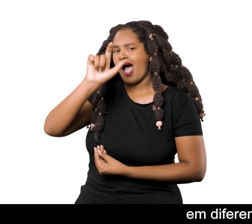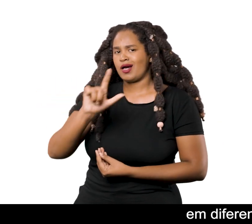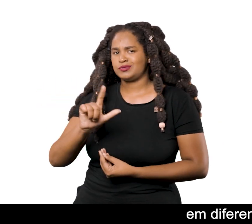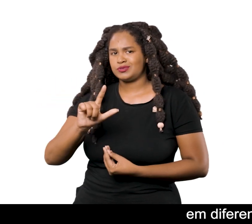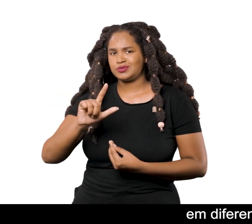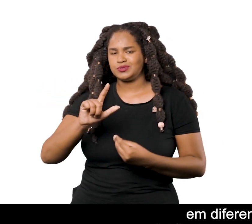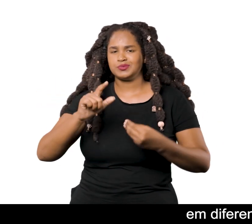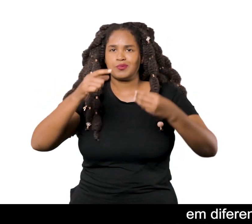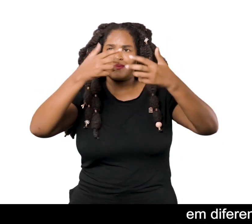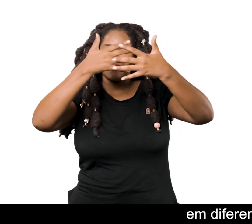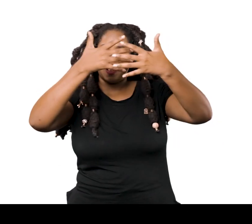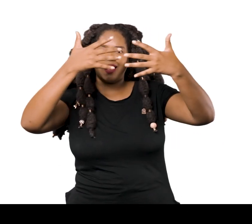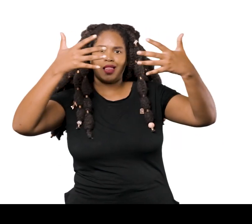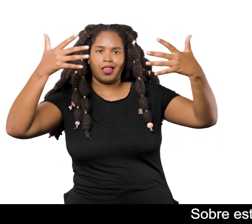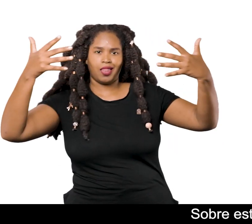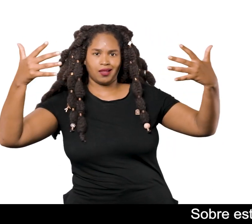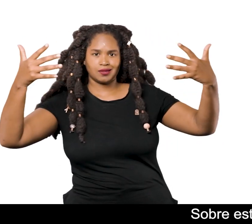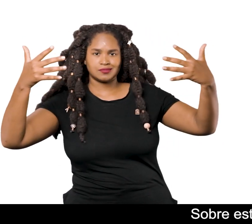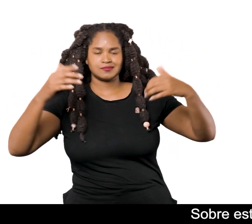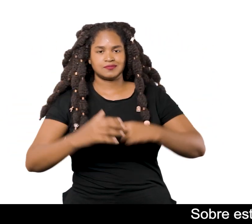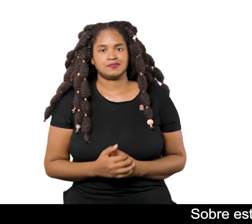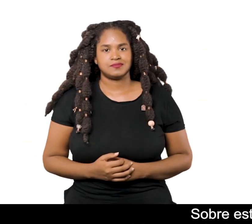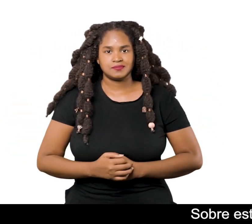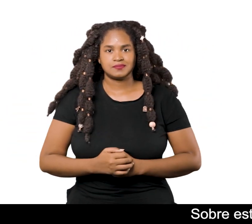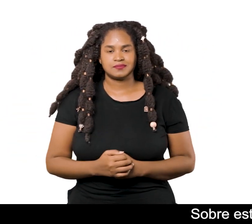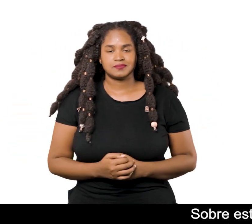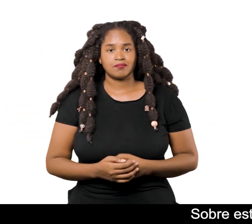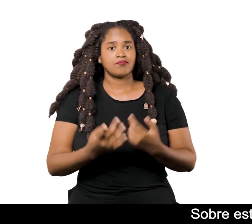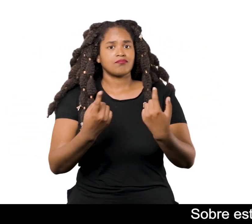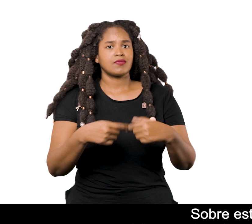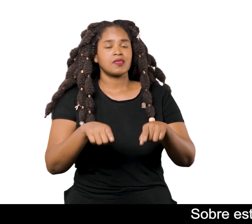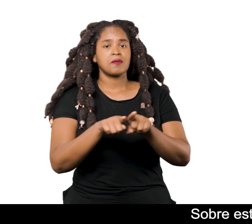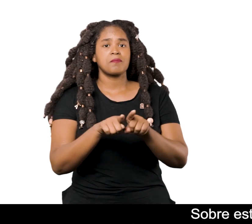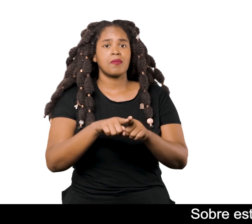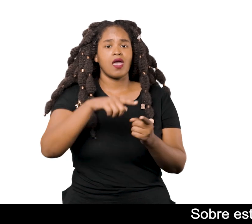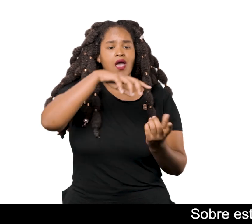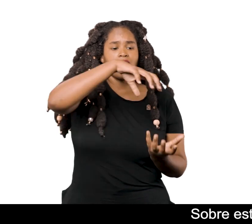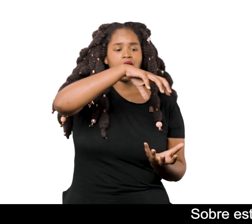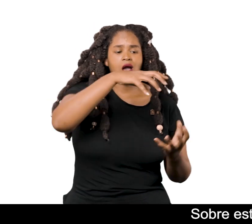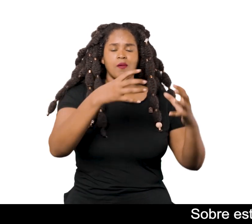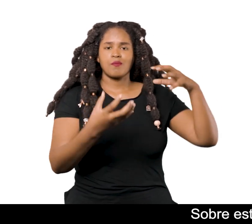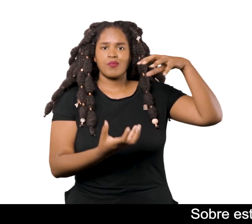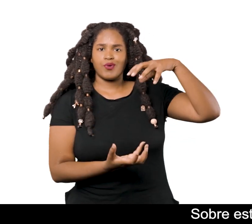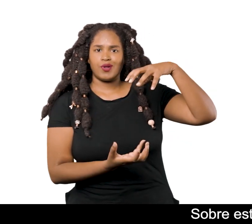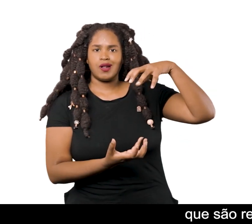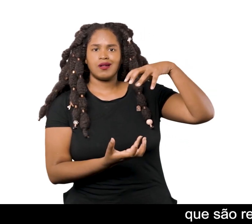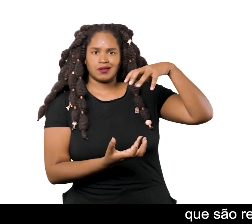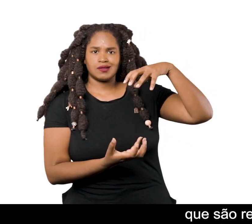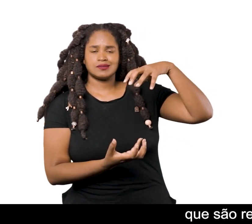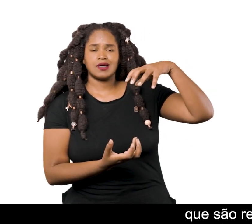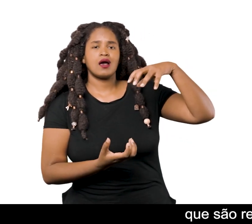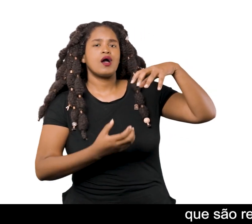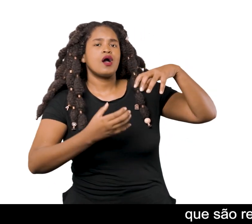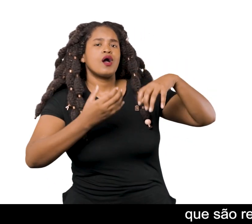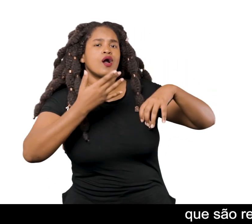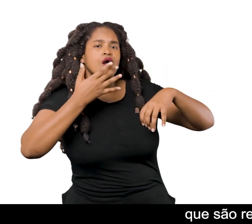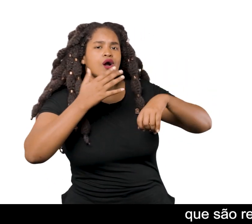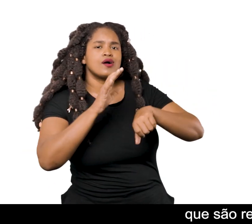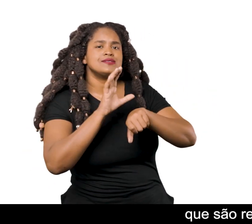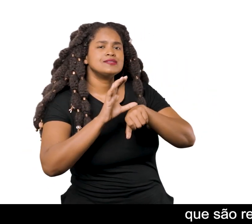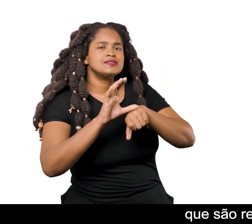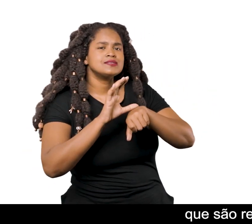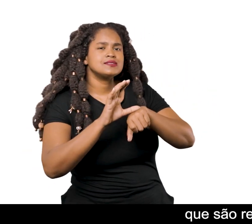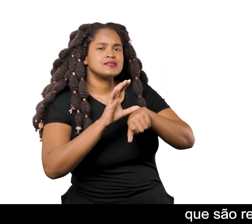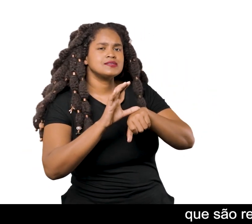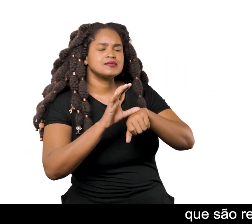distribuídos transversalmente. Sobre este fundo, há uma série de ampulhetas cinzas que são replicadas numa